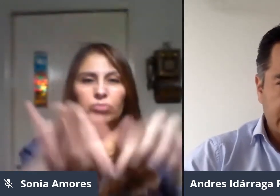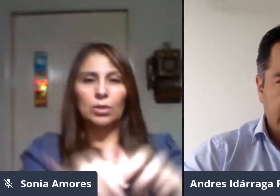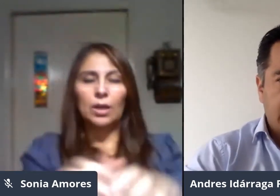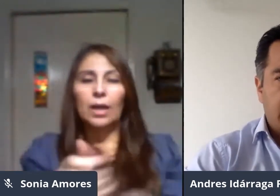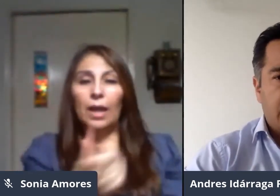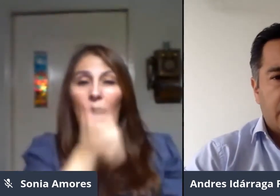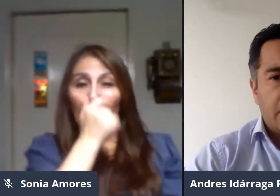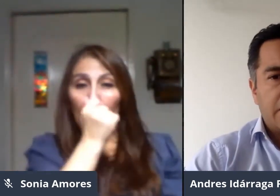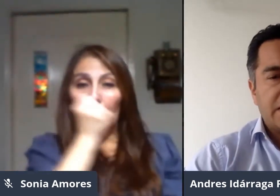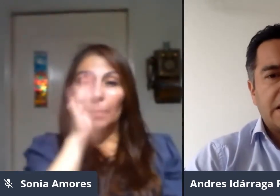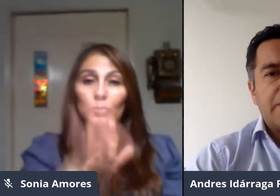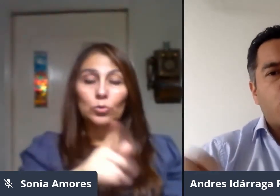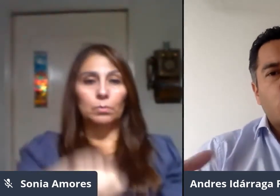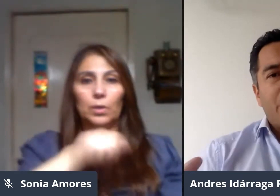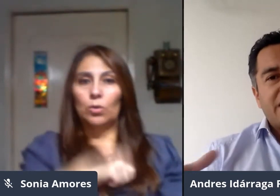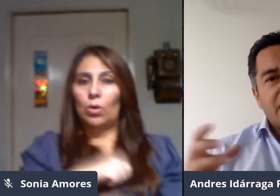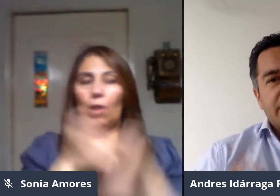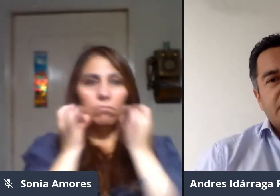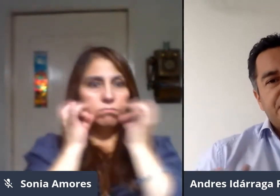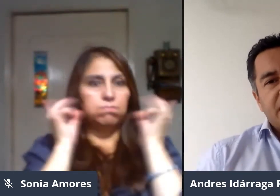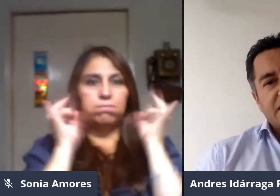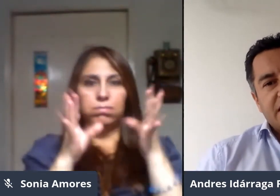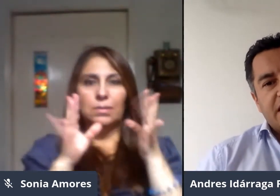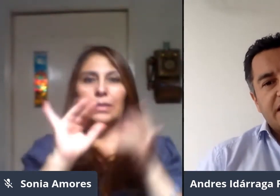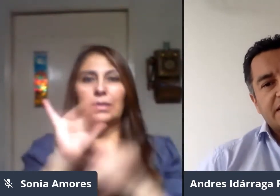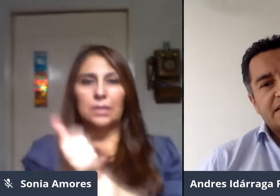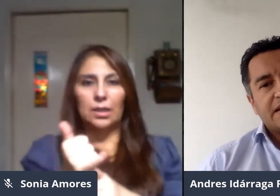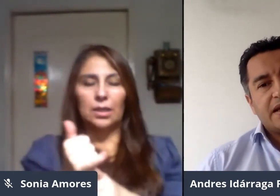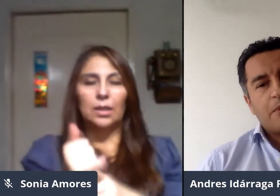ellas. Y por su parte las crisis